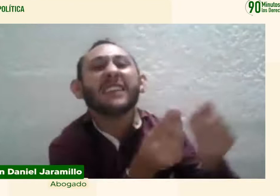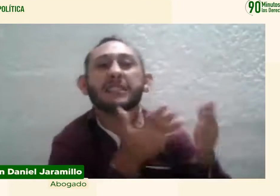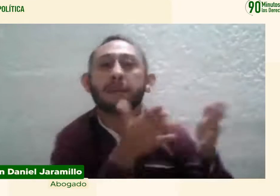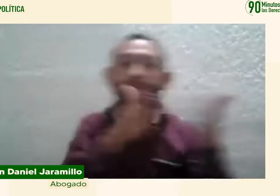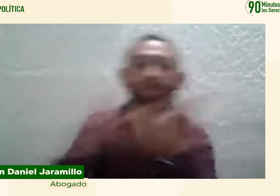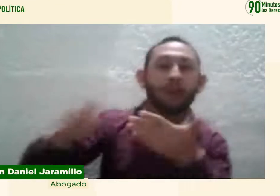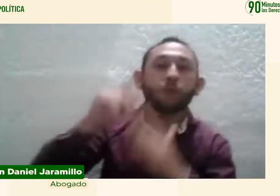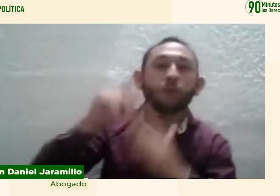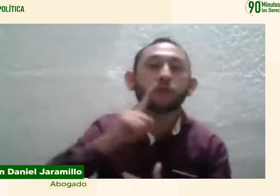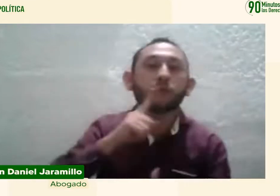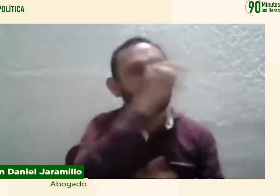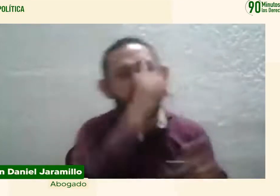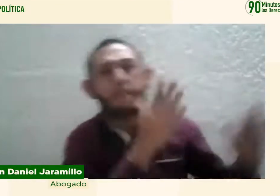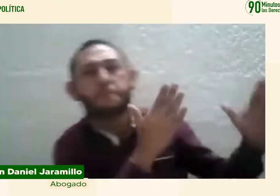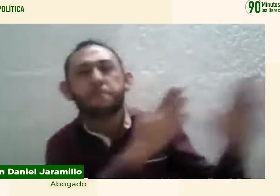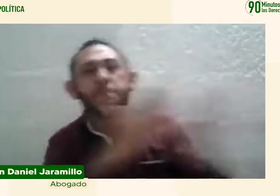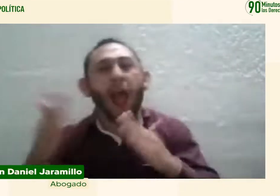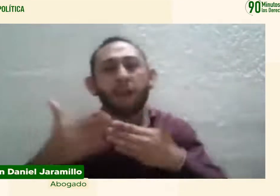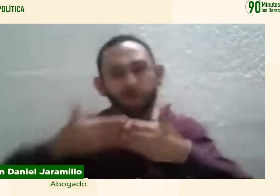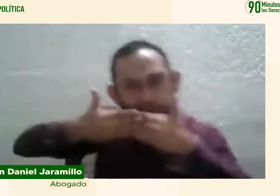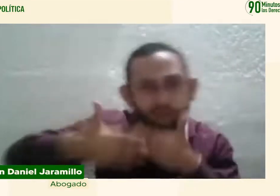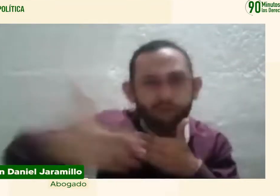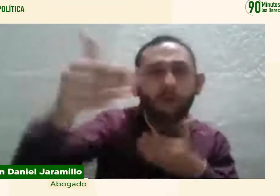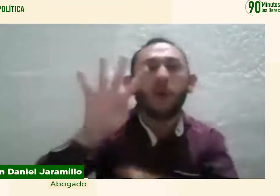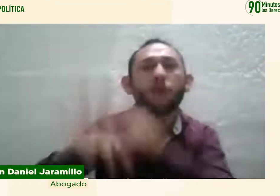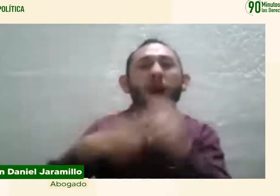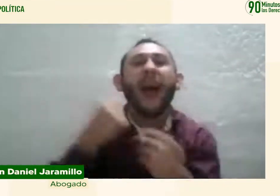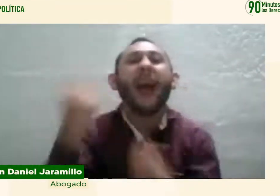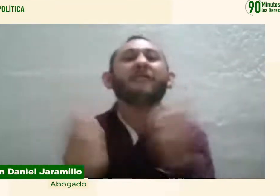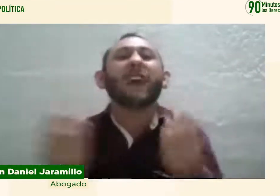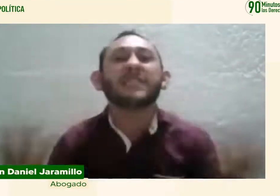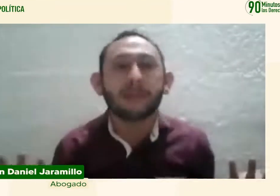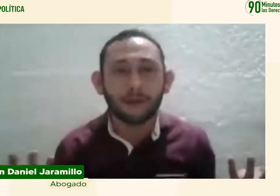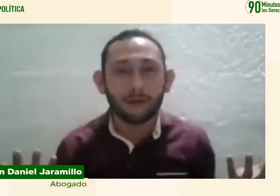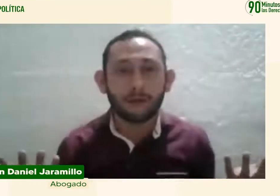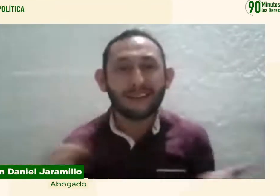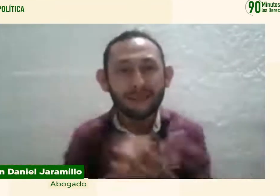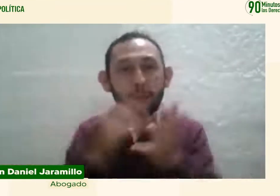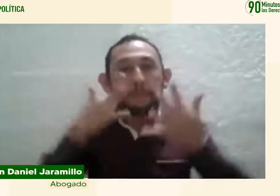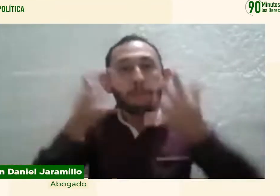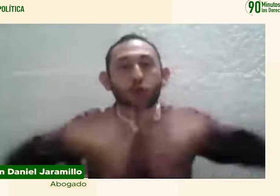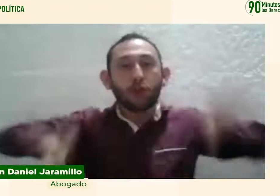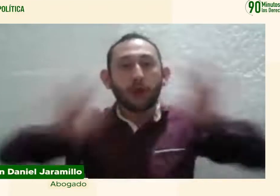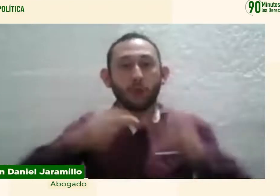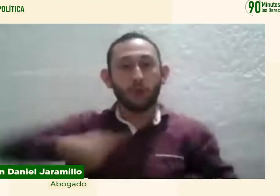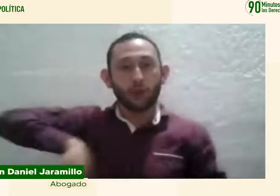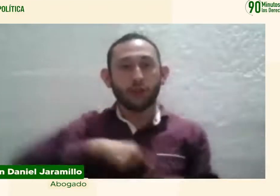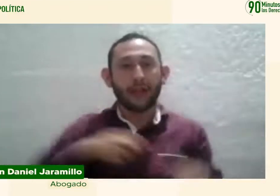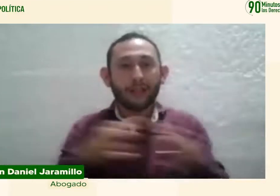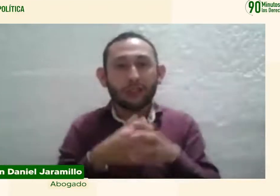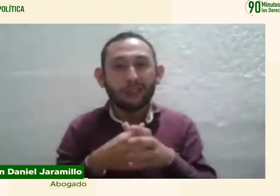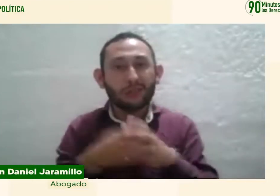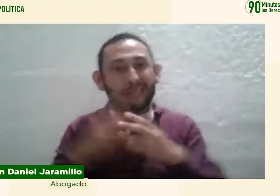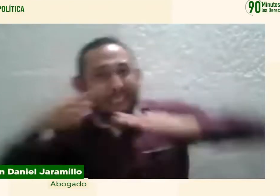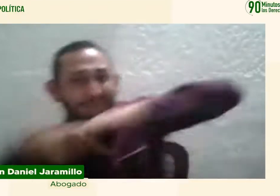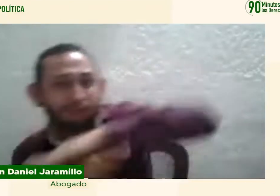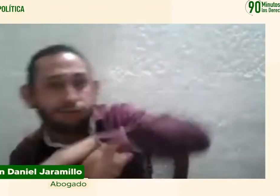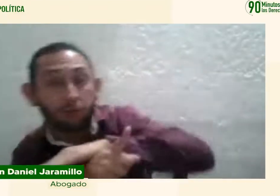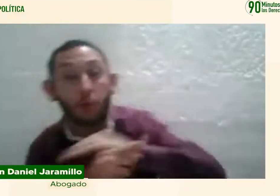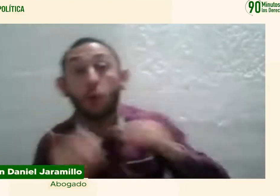y poder ser las mostrar a la comunidad sorda toda la planeación de bueno estos cuatro años que van a ser es que es muy importante para